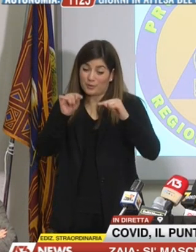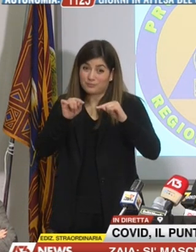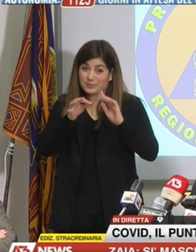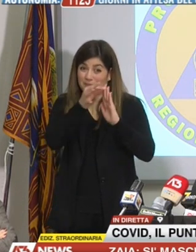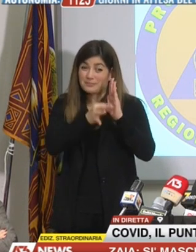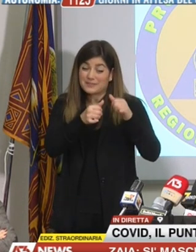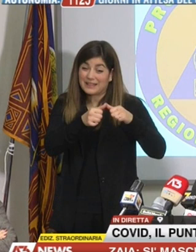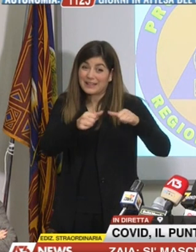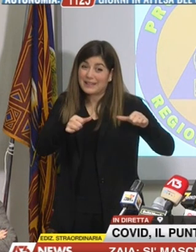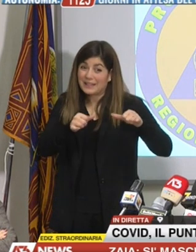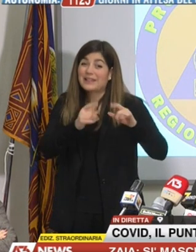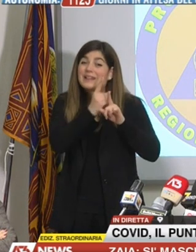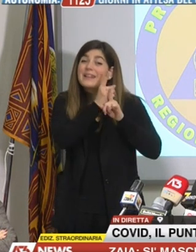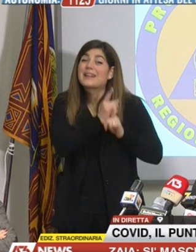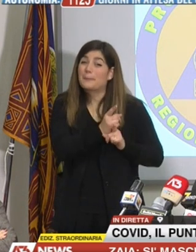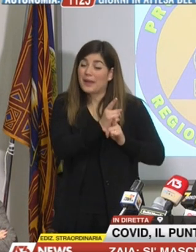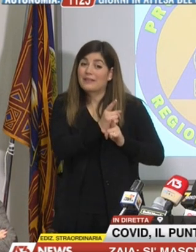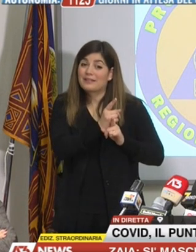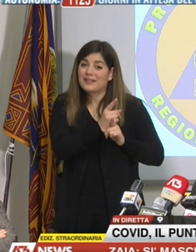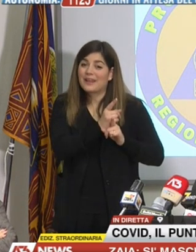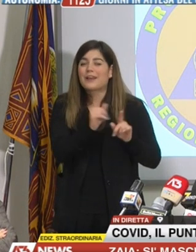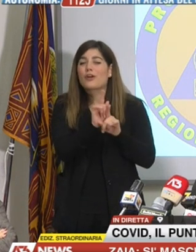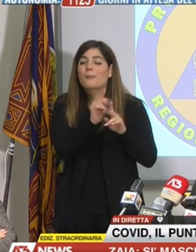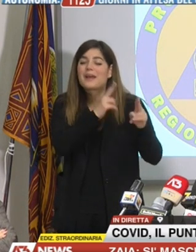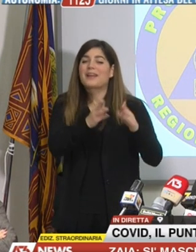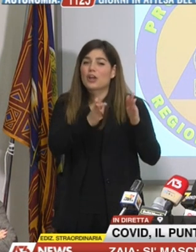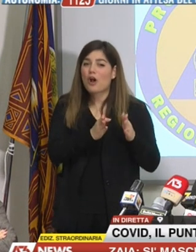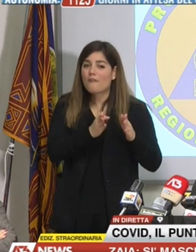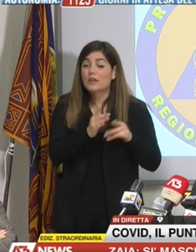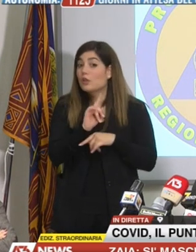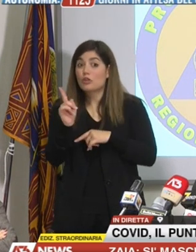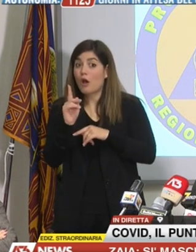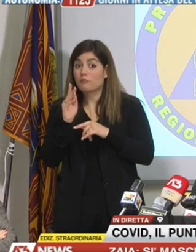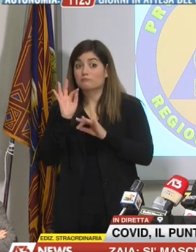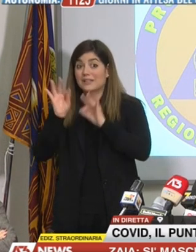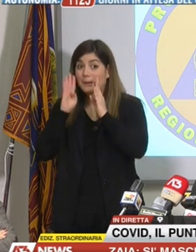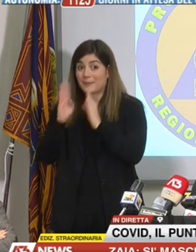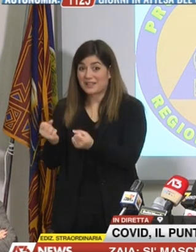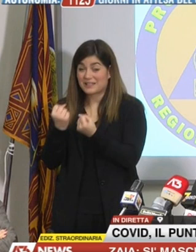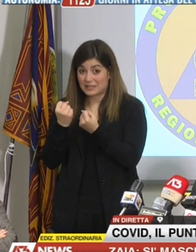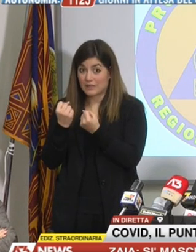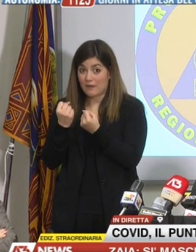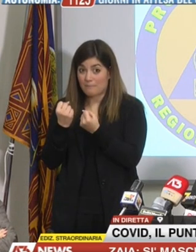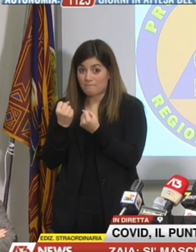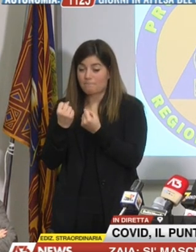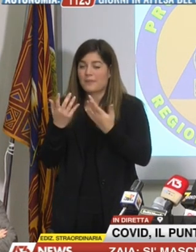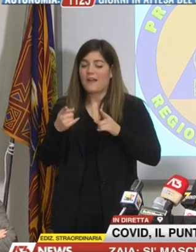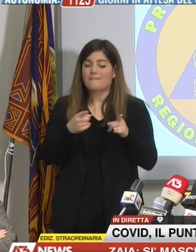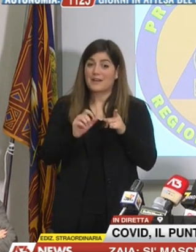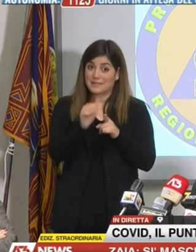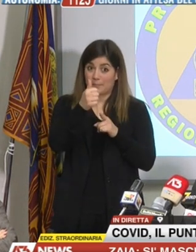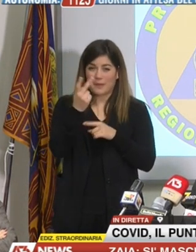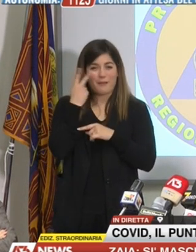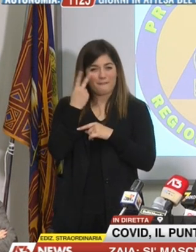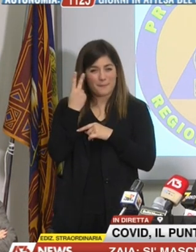intensive. Diciamo che l'elemento di governo, il tracciante, definiamolo così, nella prima fase, quella di